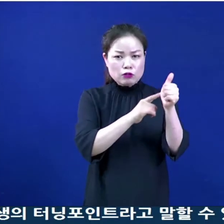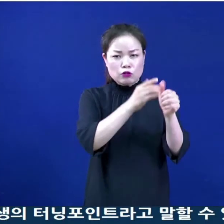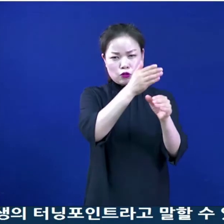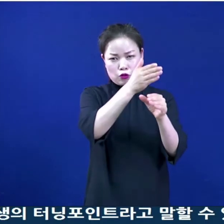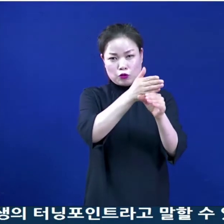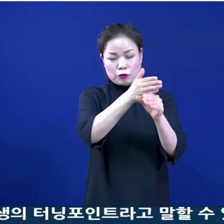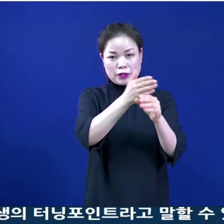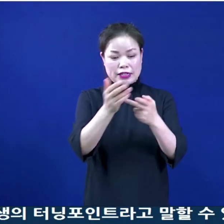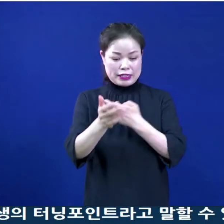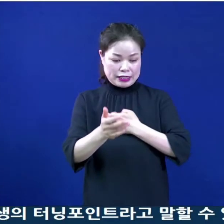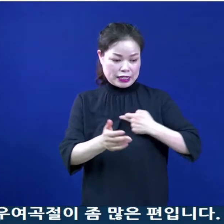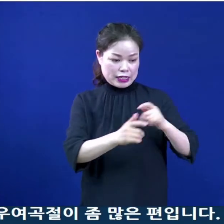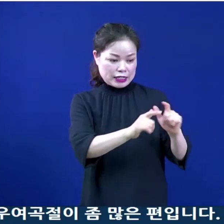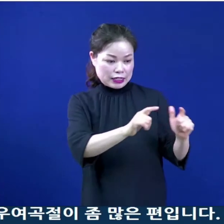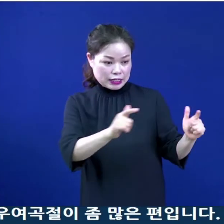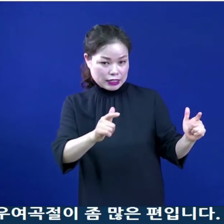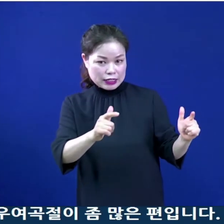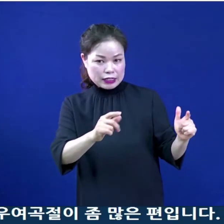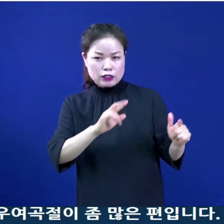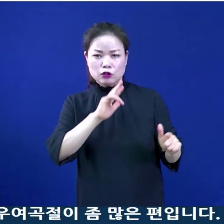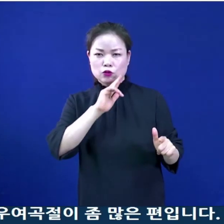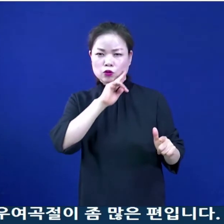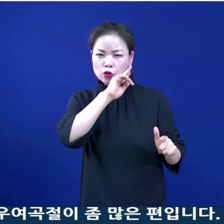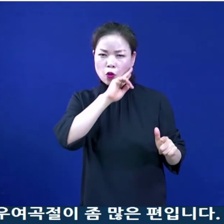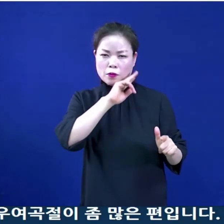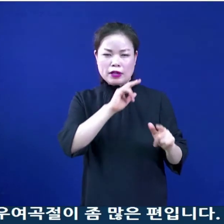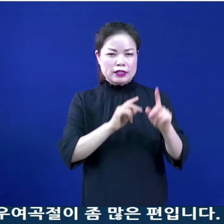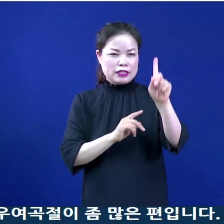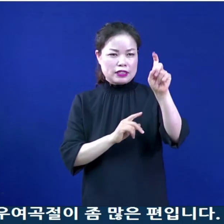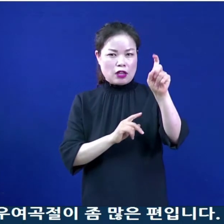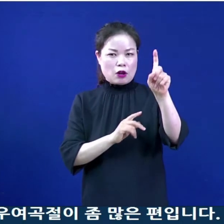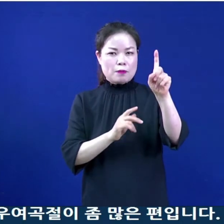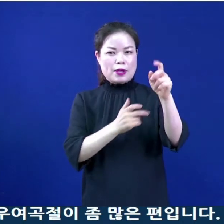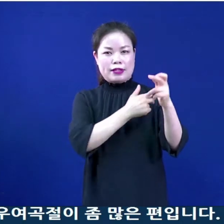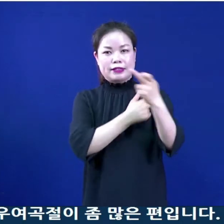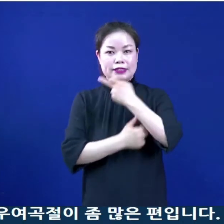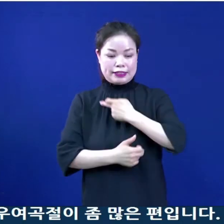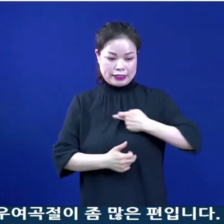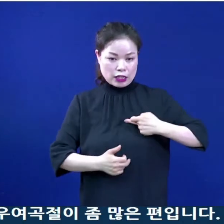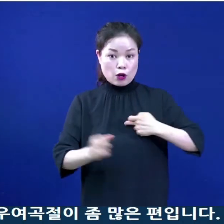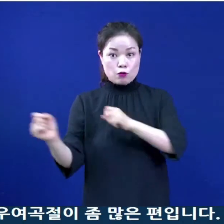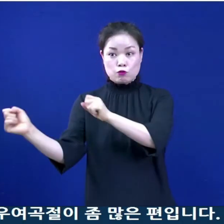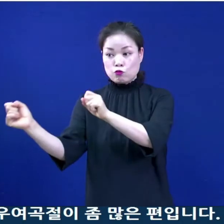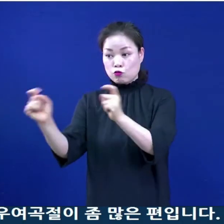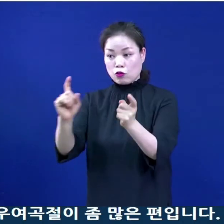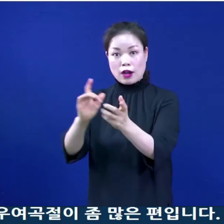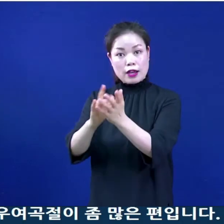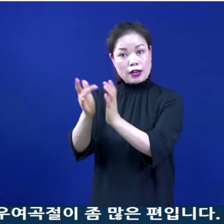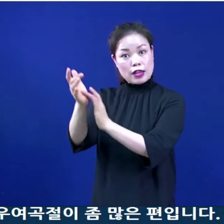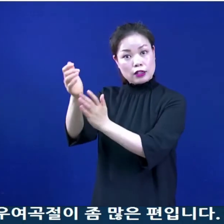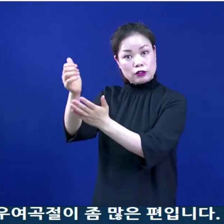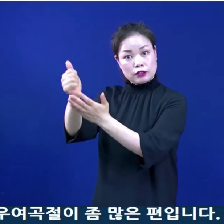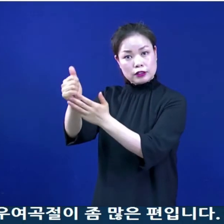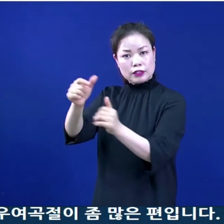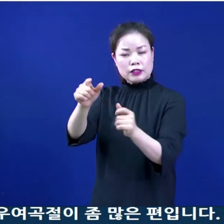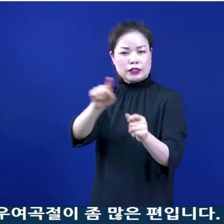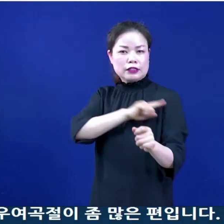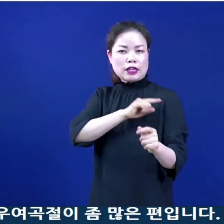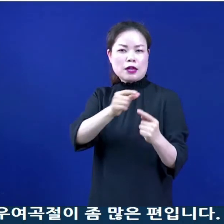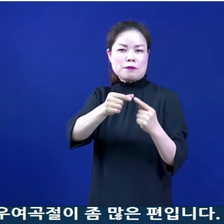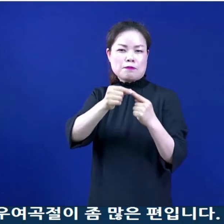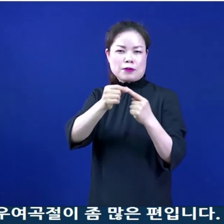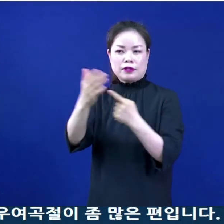한 제자들에게, 도마까지 합치면 11명의 제자에게 부활하신 예수님이 제일 먼저